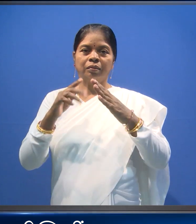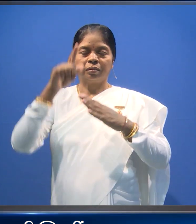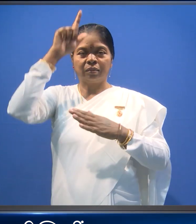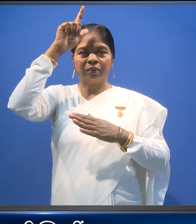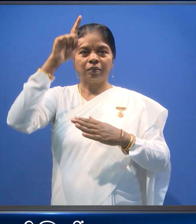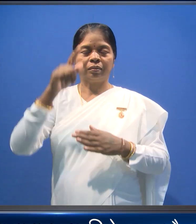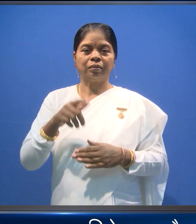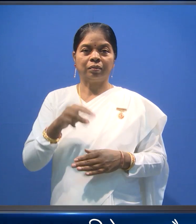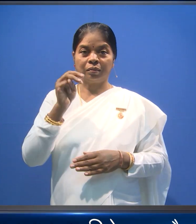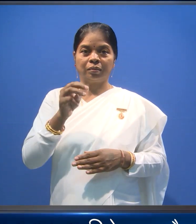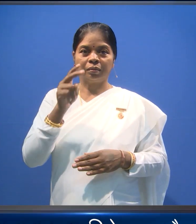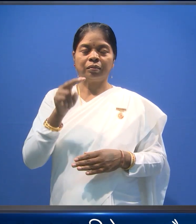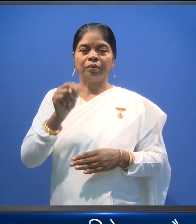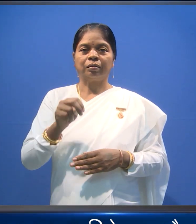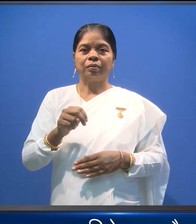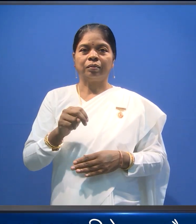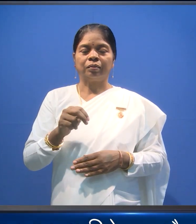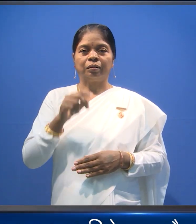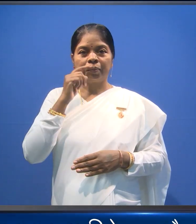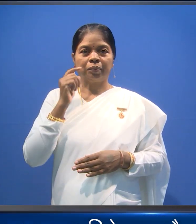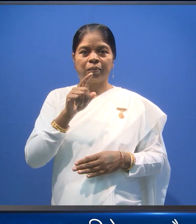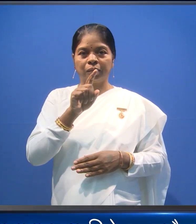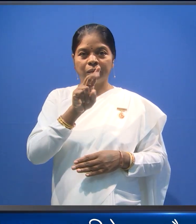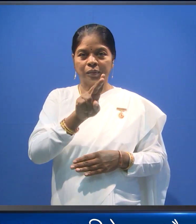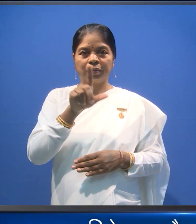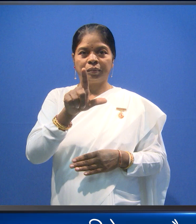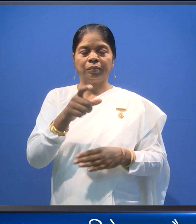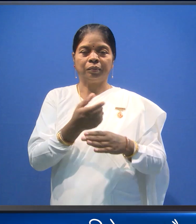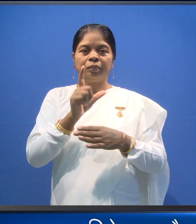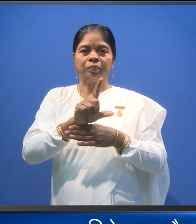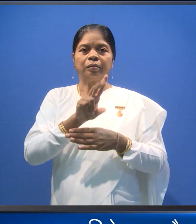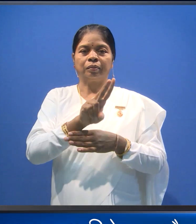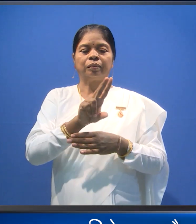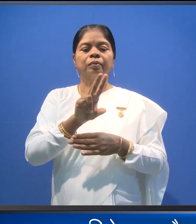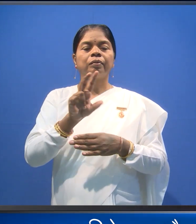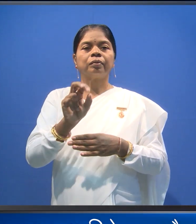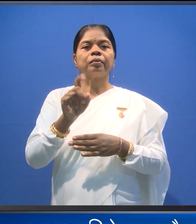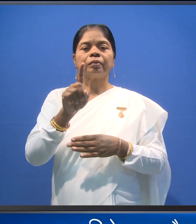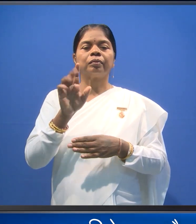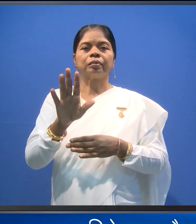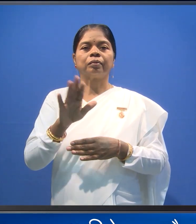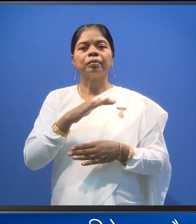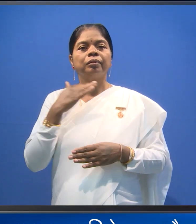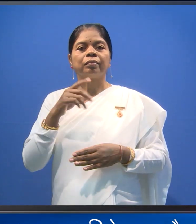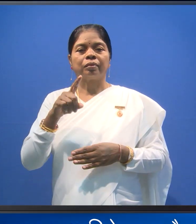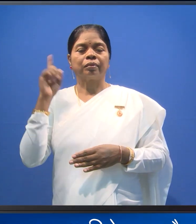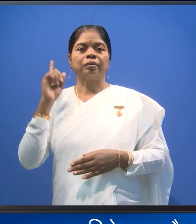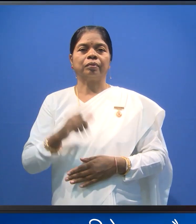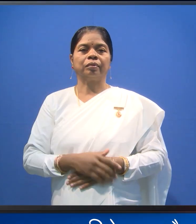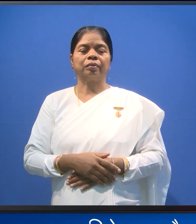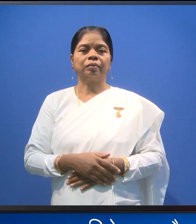पोचलेल्या या महान व्यक्तीचे 27 जुलै 2015 या दिवशी निधन झाले.